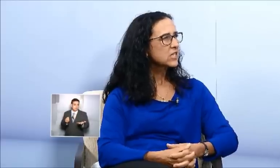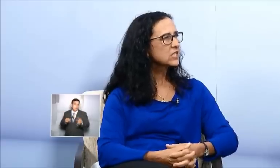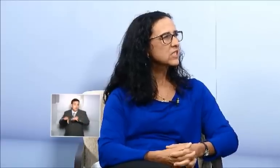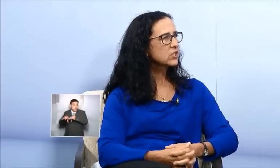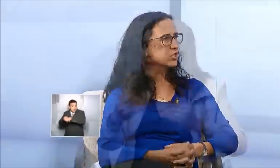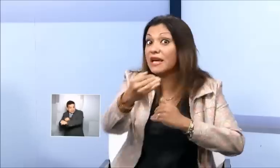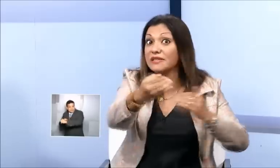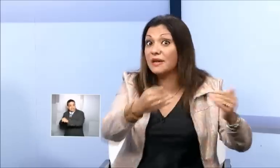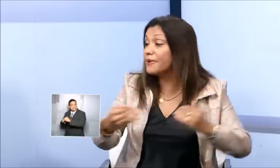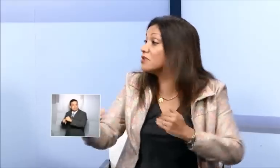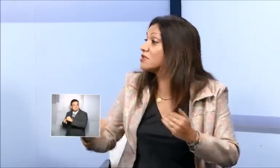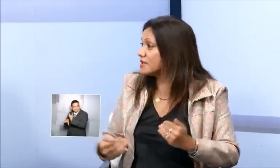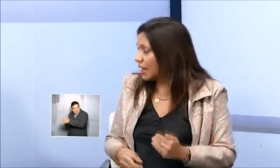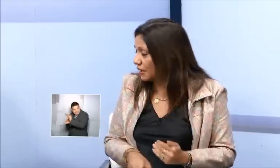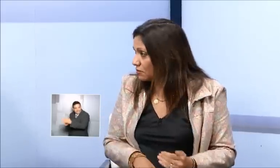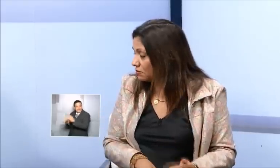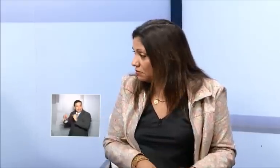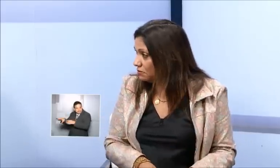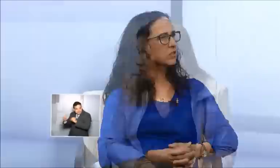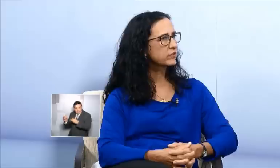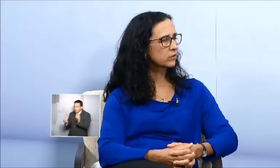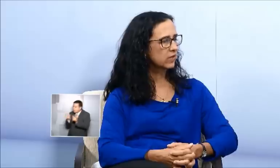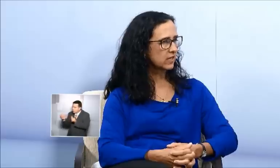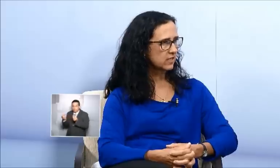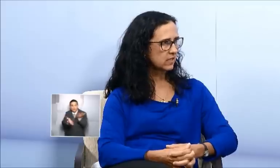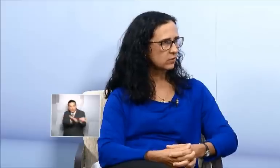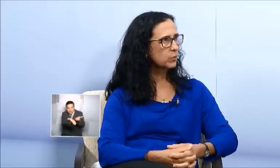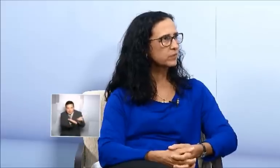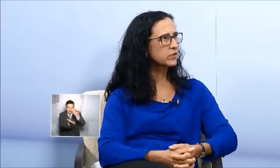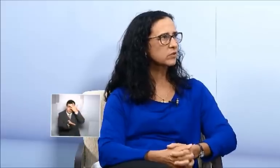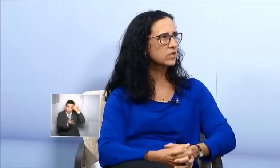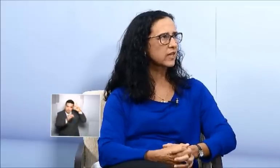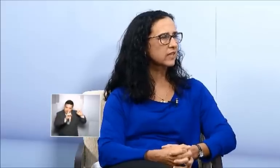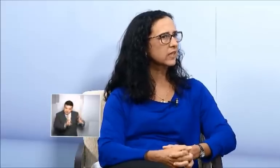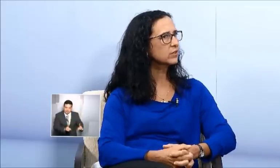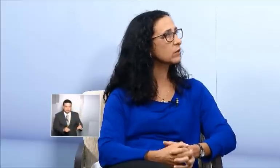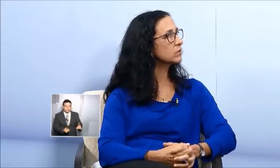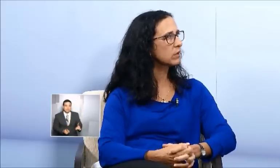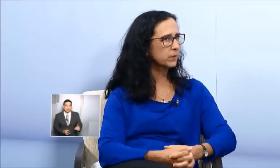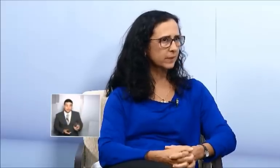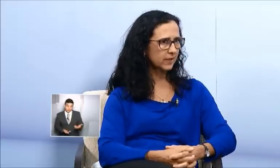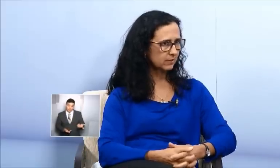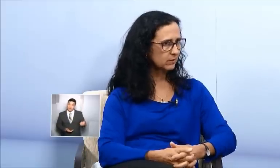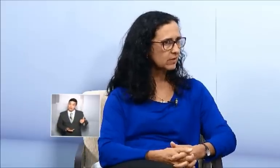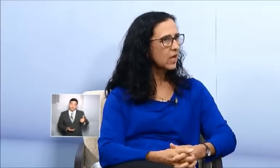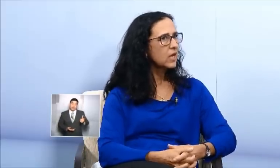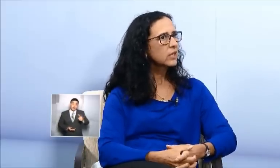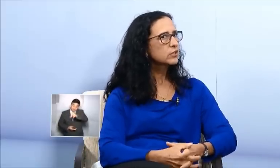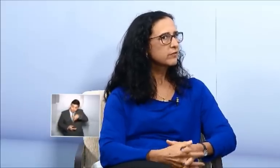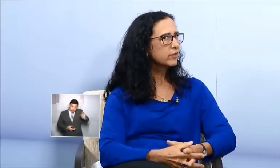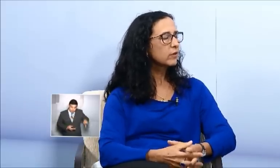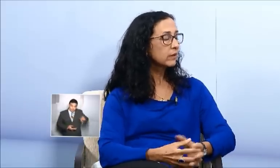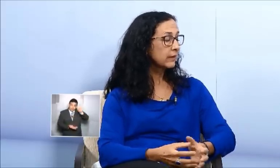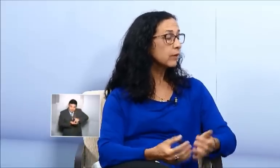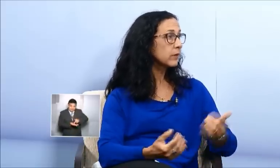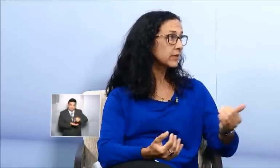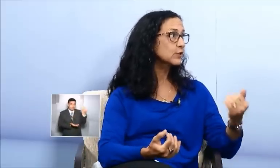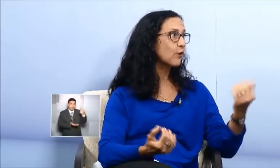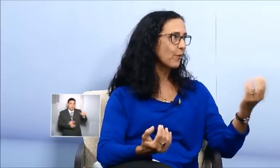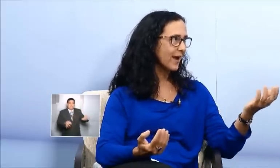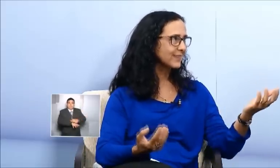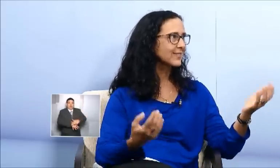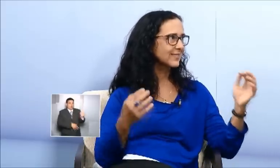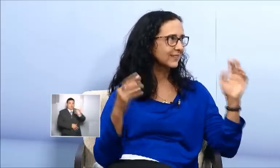até de buscar esse aprendizado? Existe a dificuldade, sim. Os professores, na realidade, não estão preparados. Eles deviam, nem com